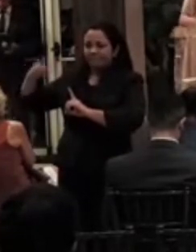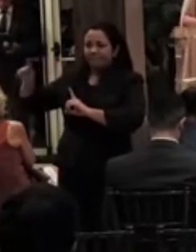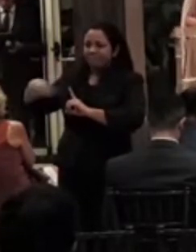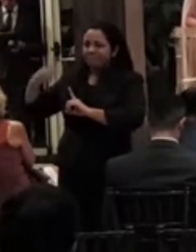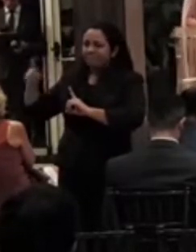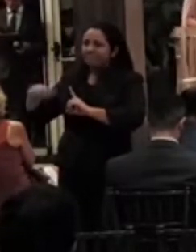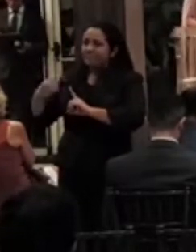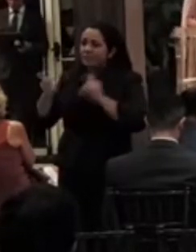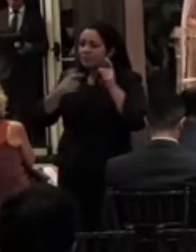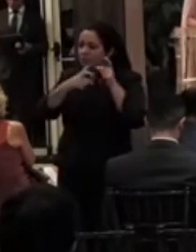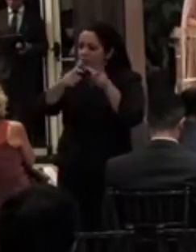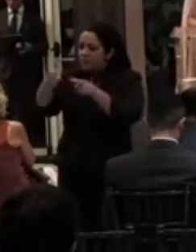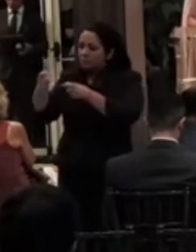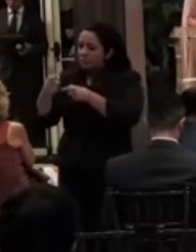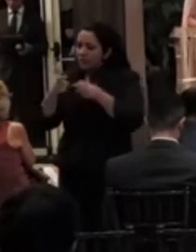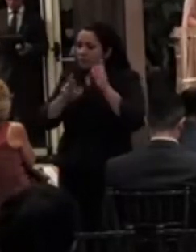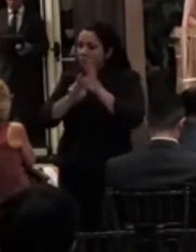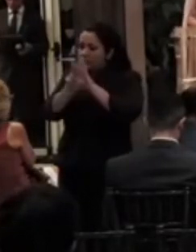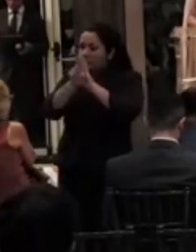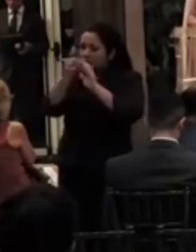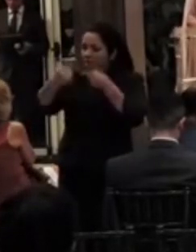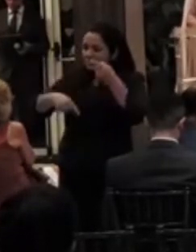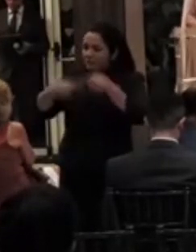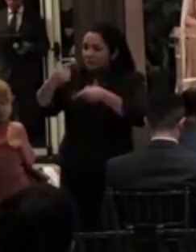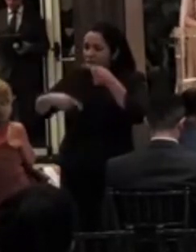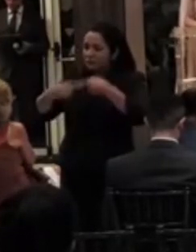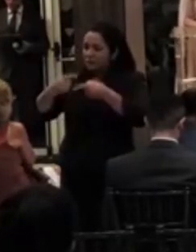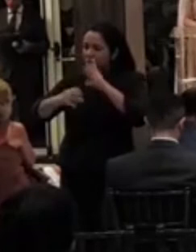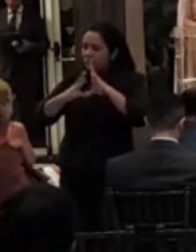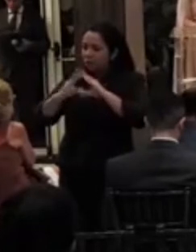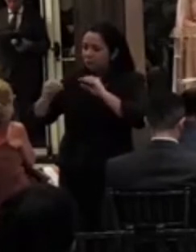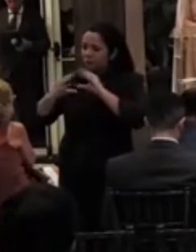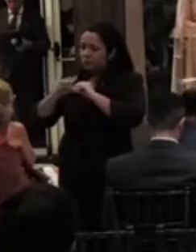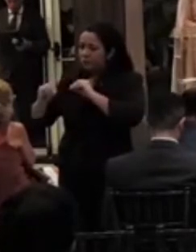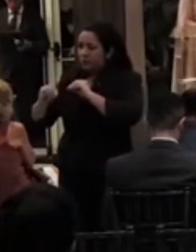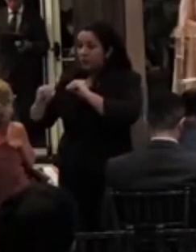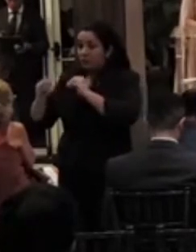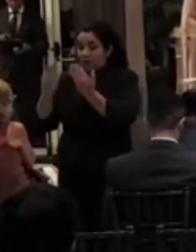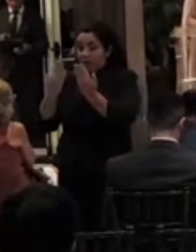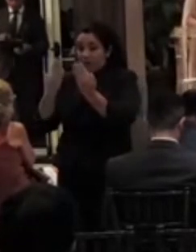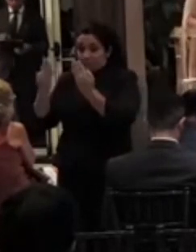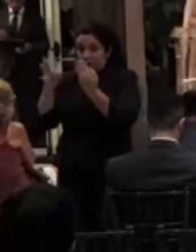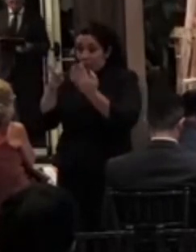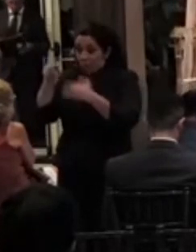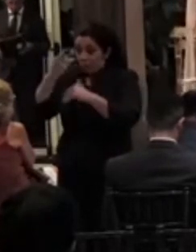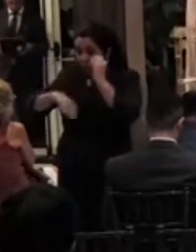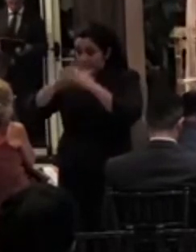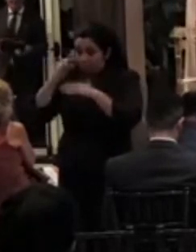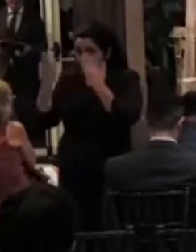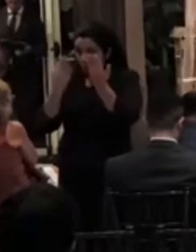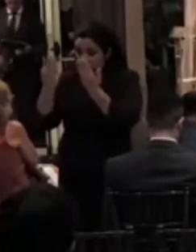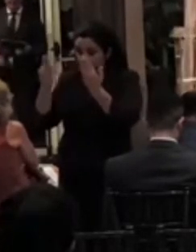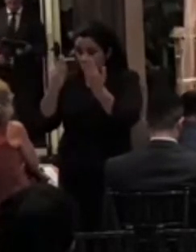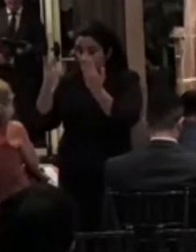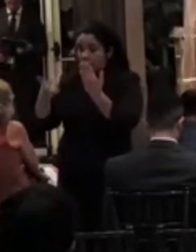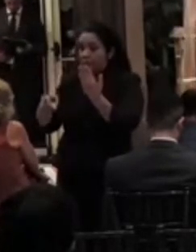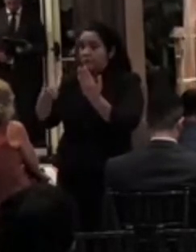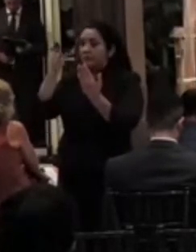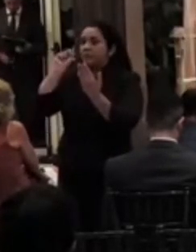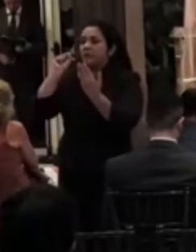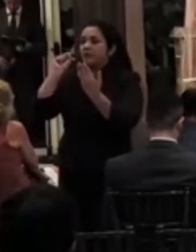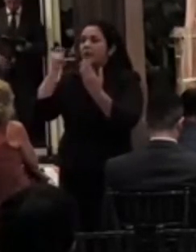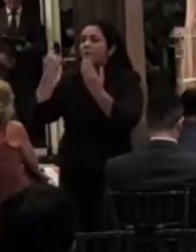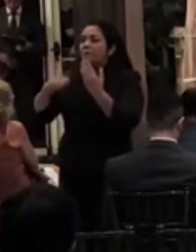espaços de representação. Foi aí que a psicologia percebeu que precisaria se unir para a